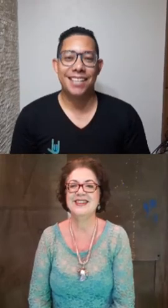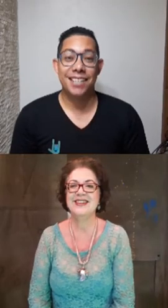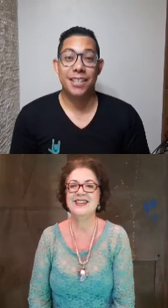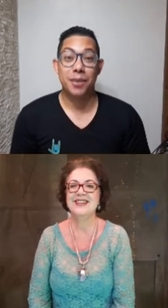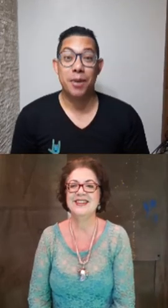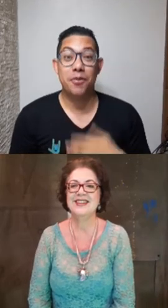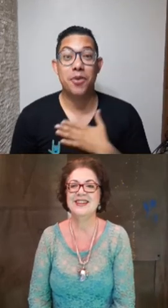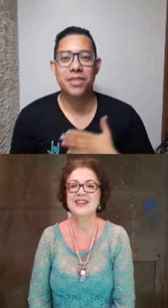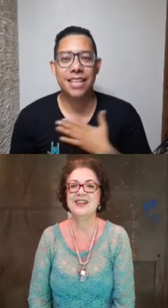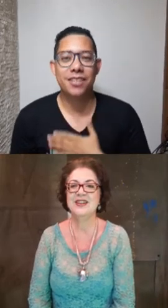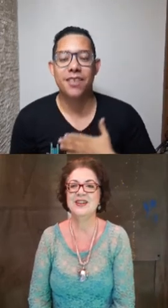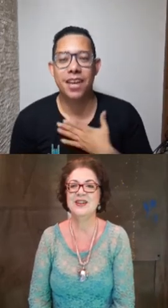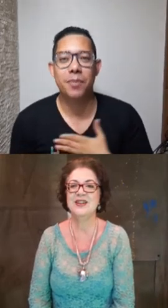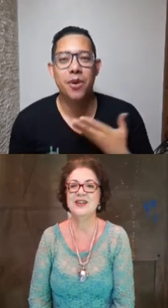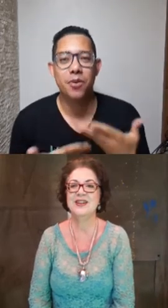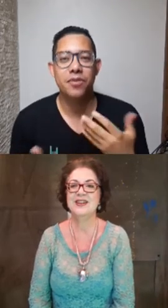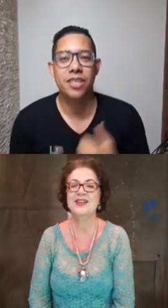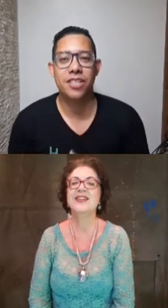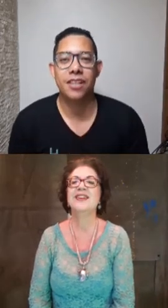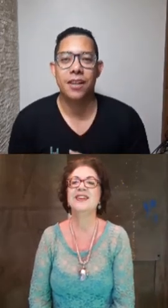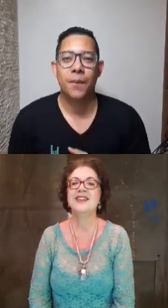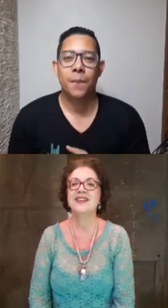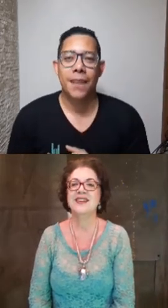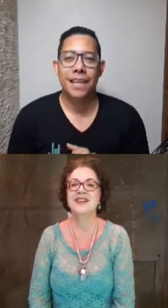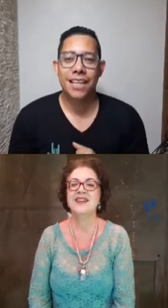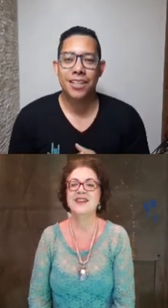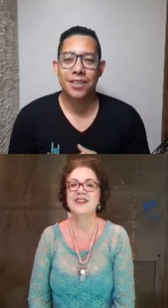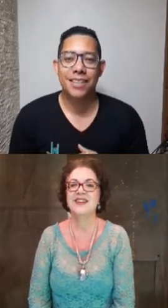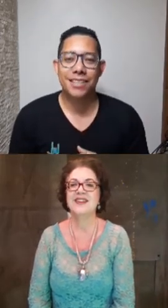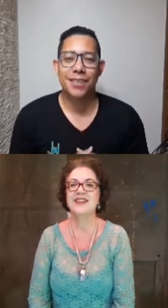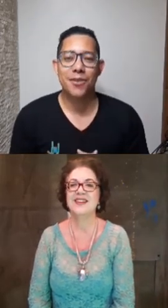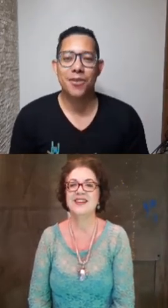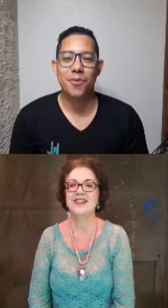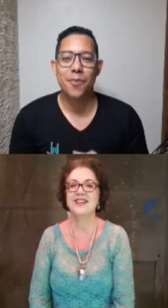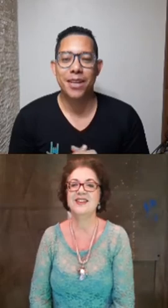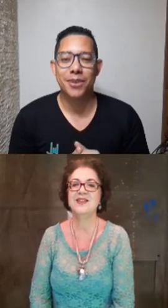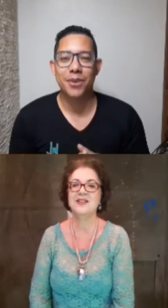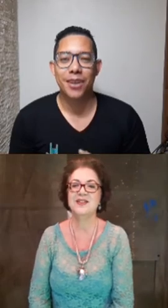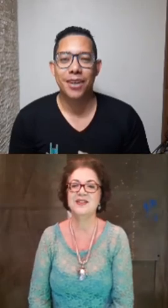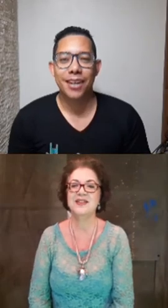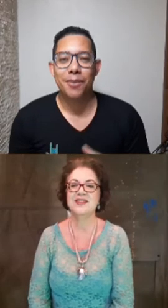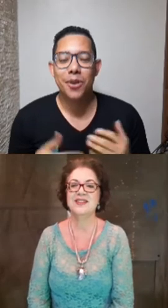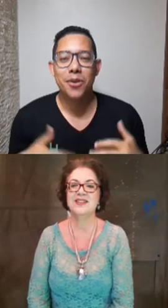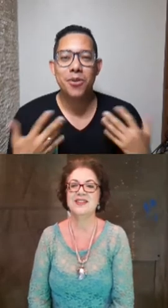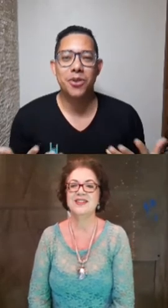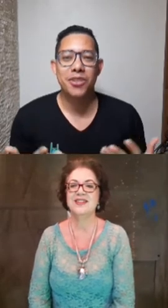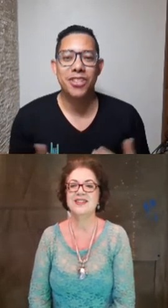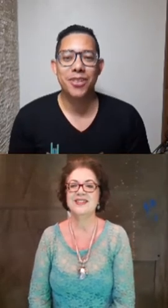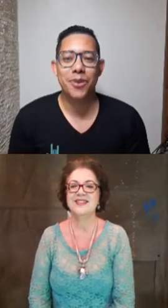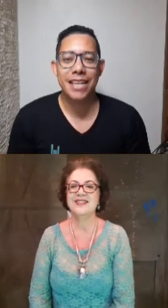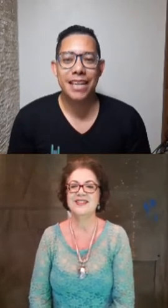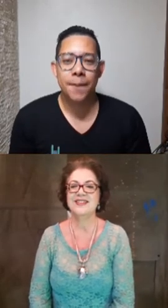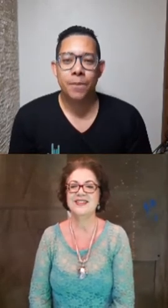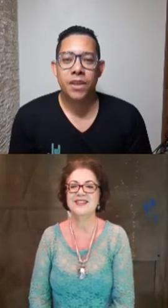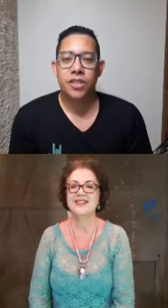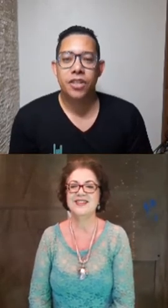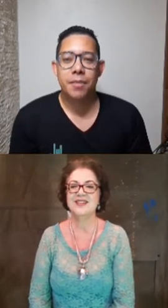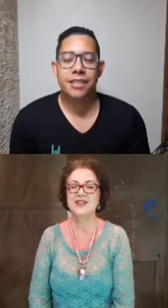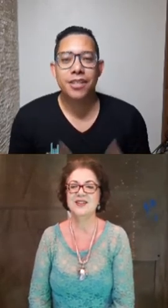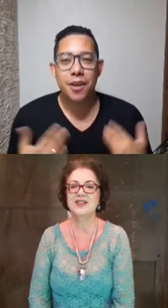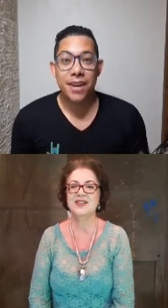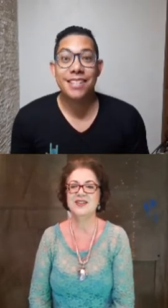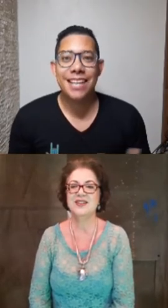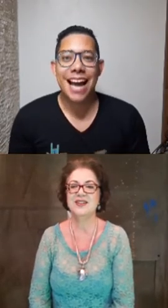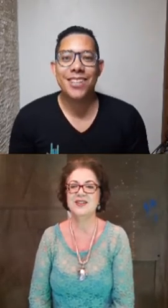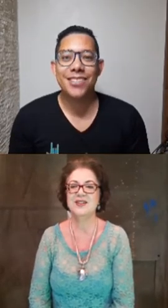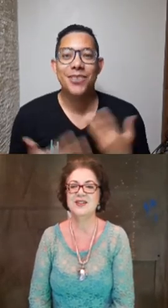Ok. Também fico muito satisfeito pelo convite. Acredito que vai ser um momento muito construtivo aí, de